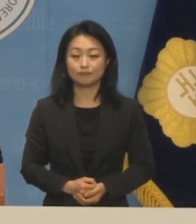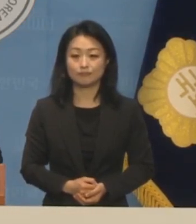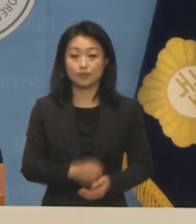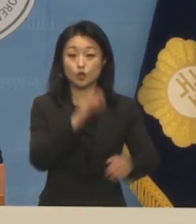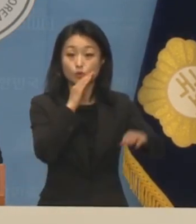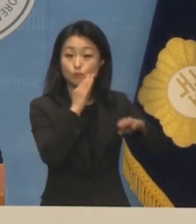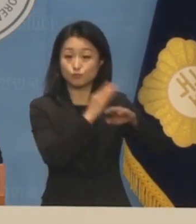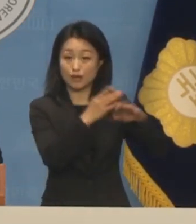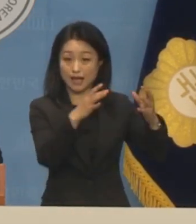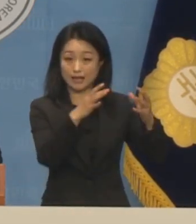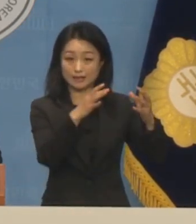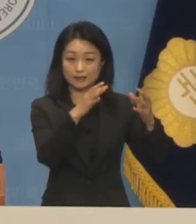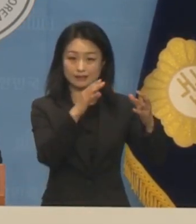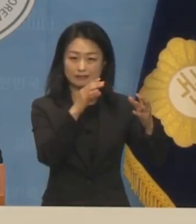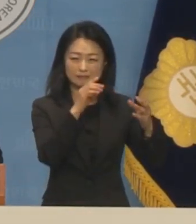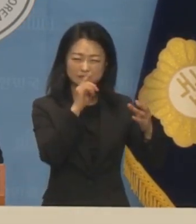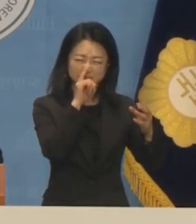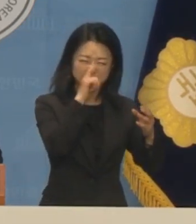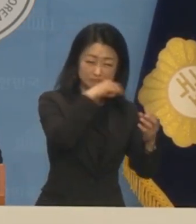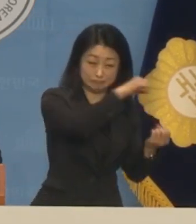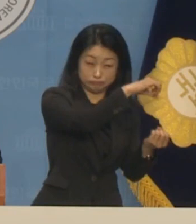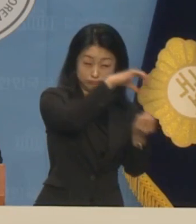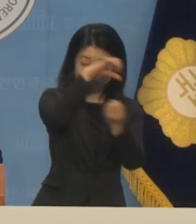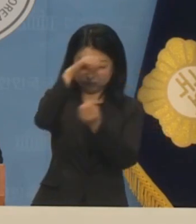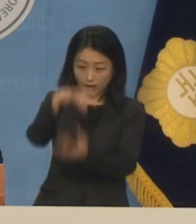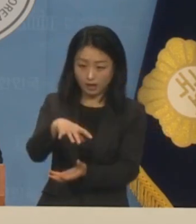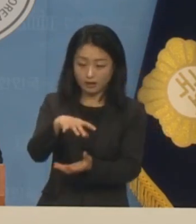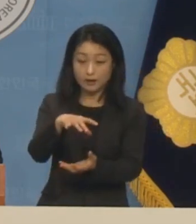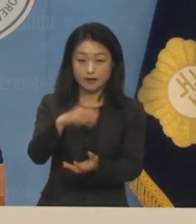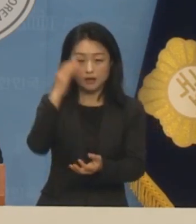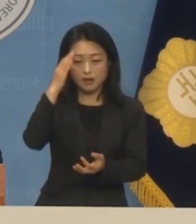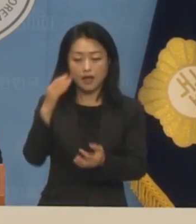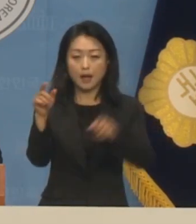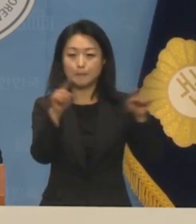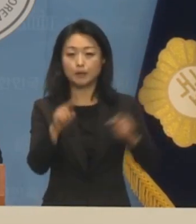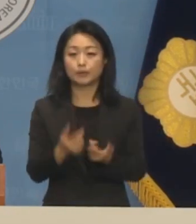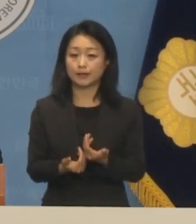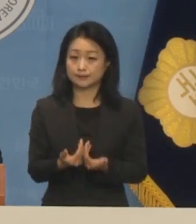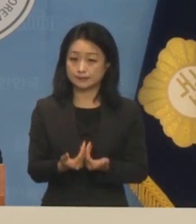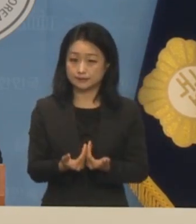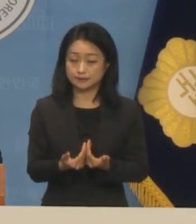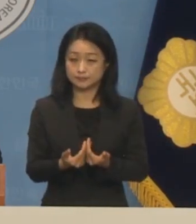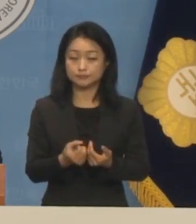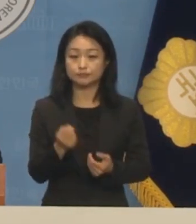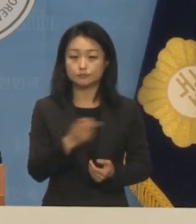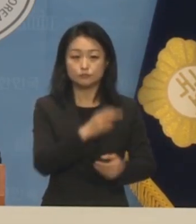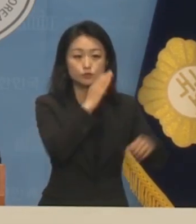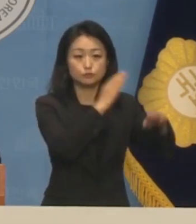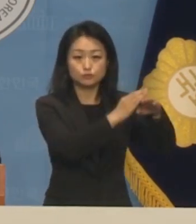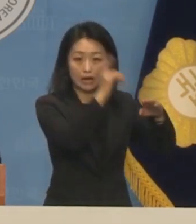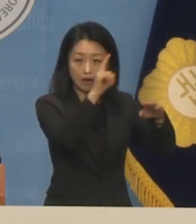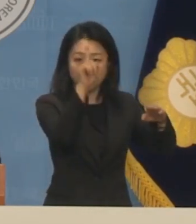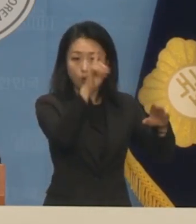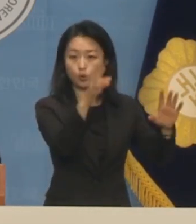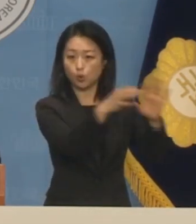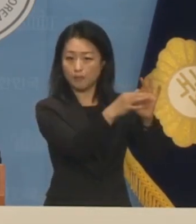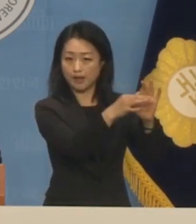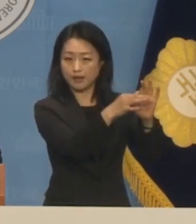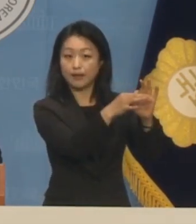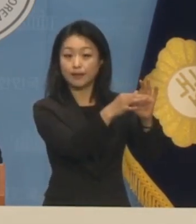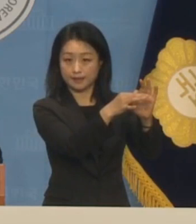오물풍선 사태 등 한반도의 긴장 고조와 6월 19일 북러 동맹 복원